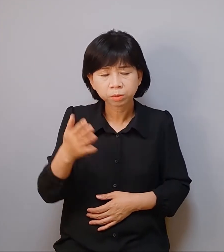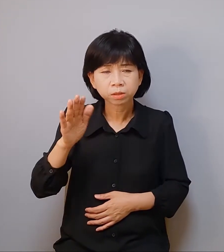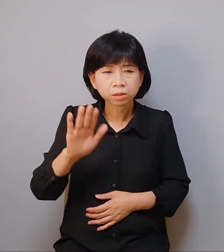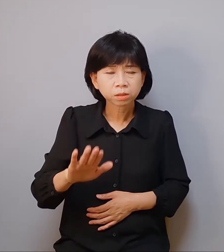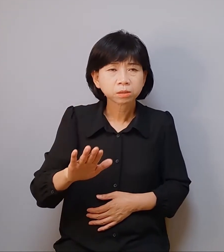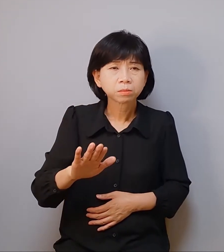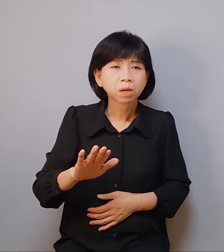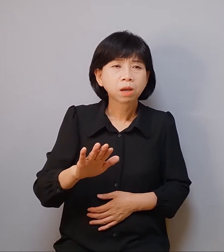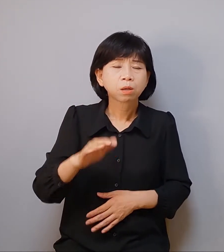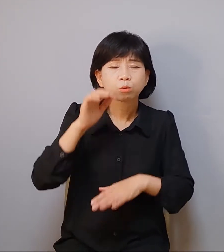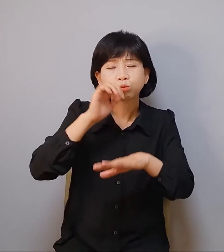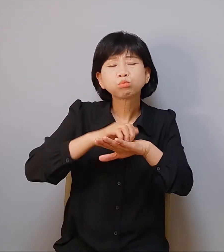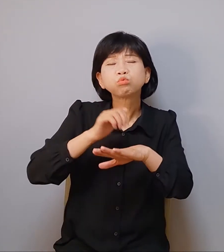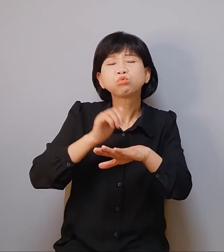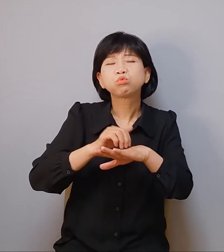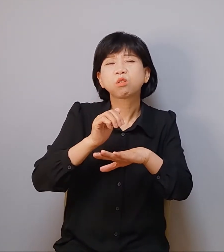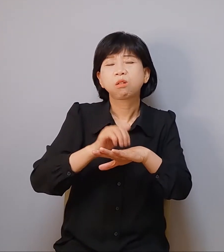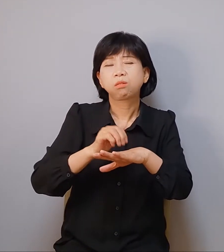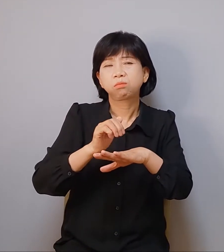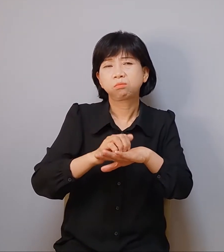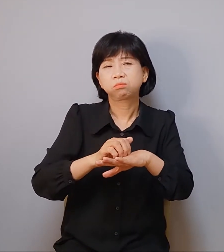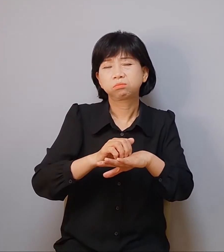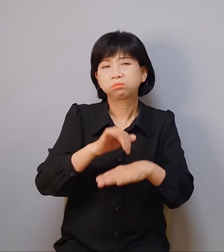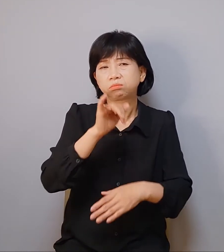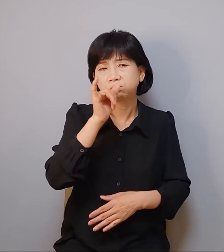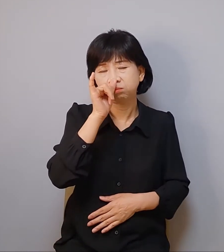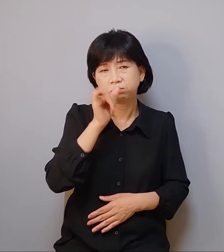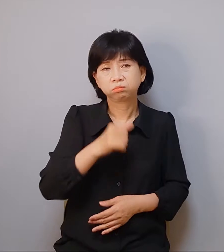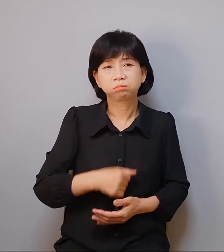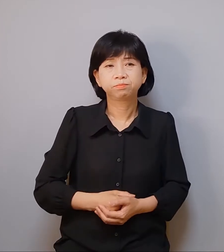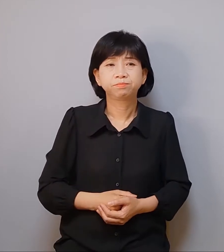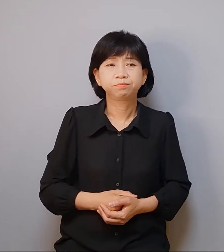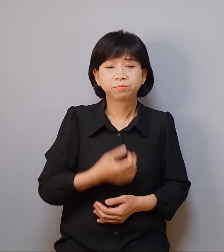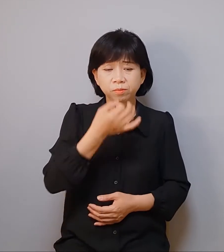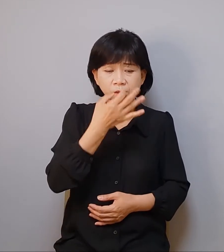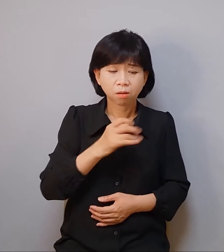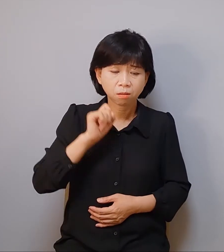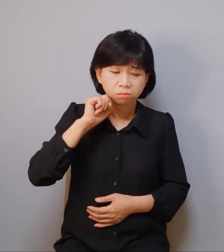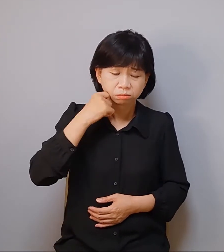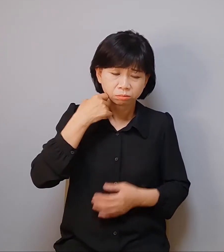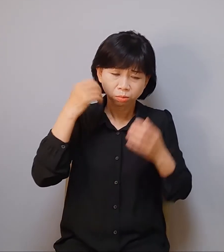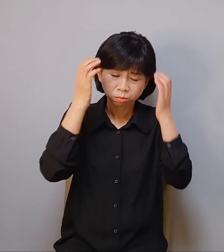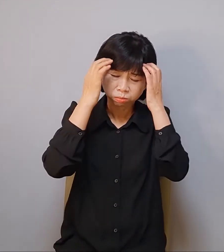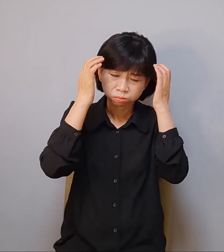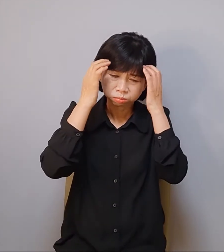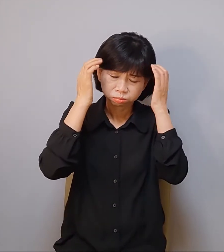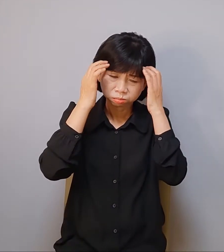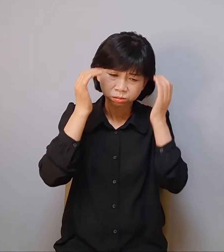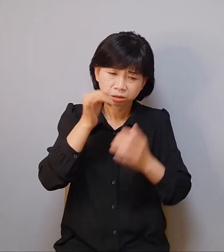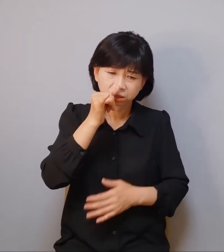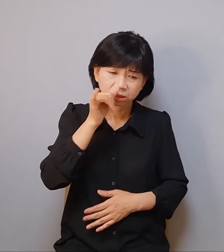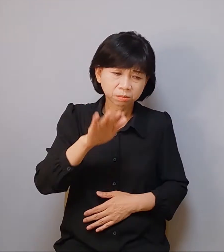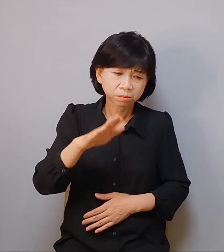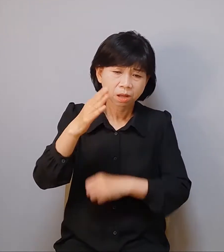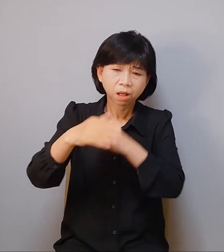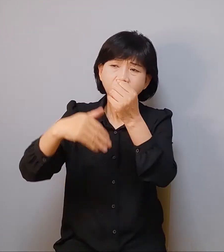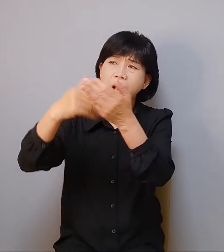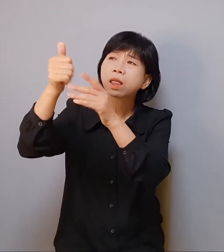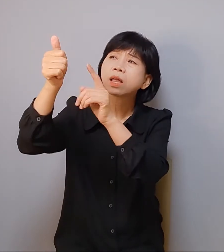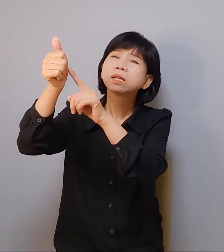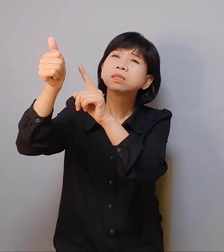받고 있는 겁니다. 뿐만 아니라 힘들고 어렵지만 하나님의